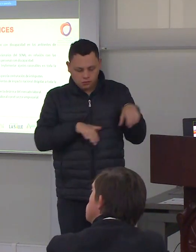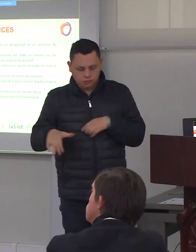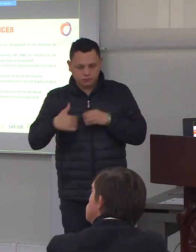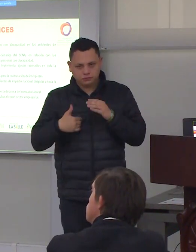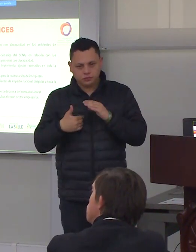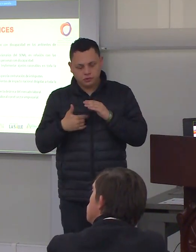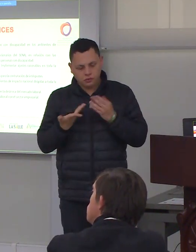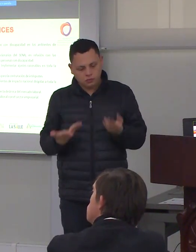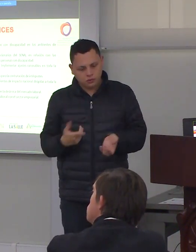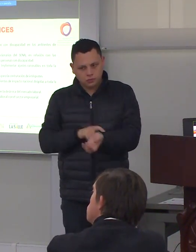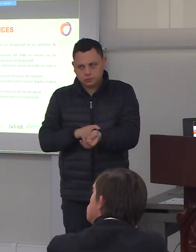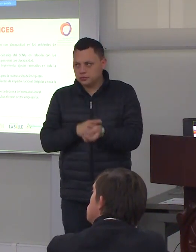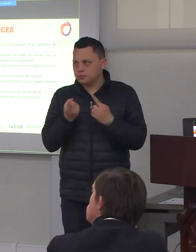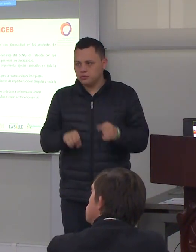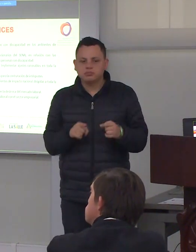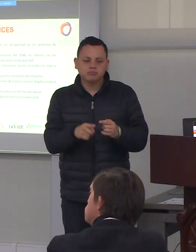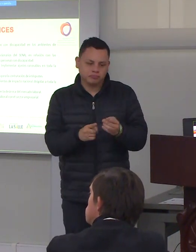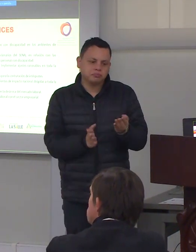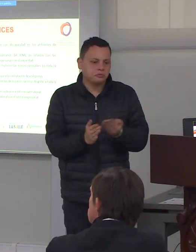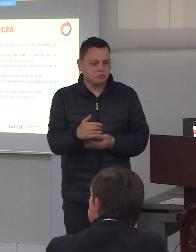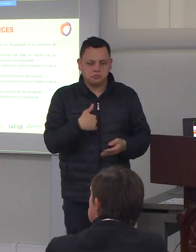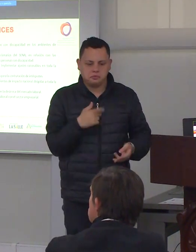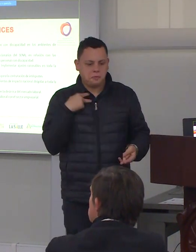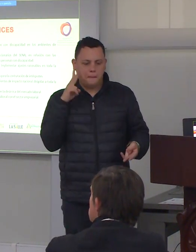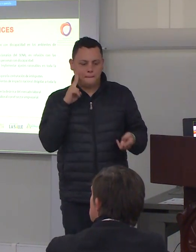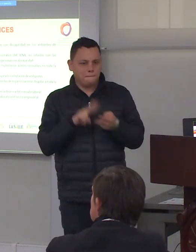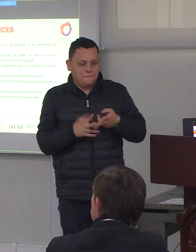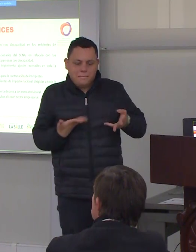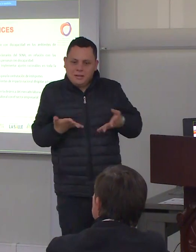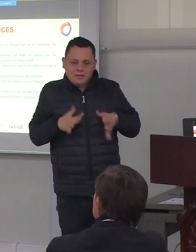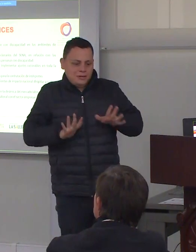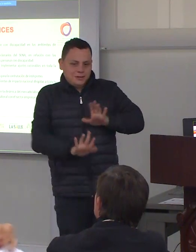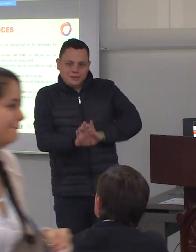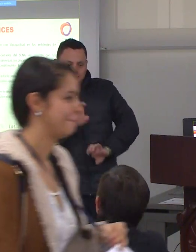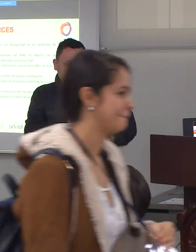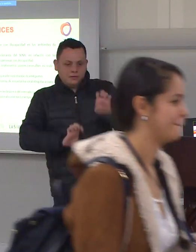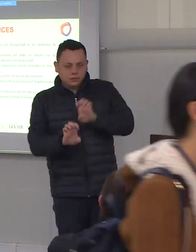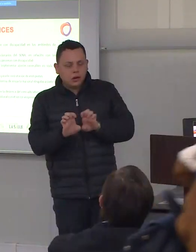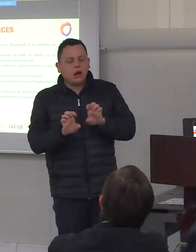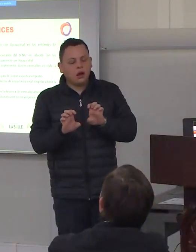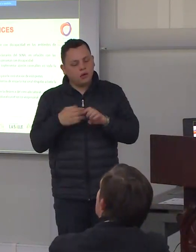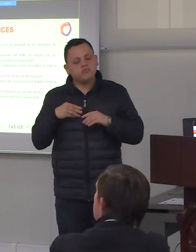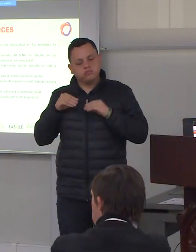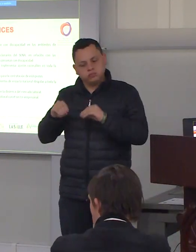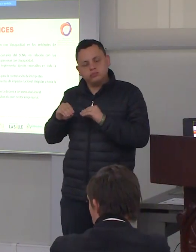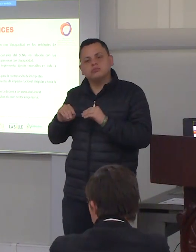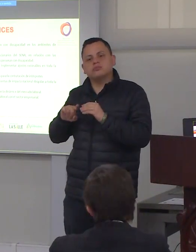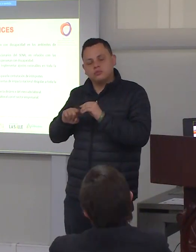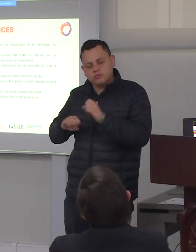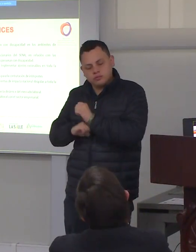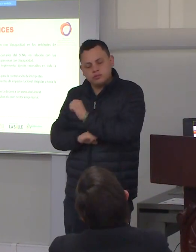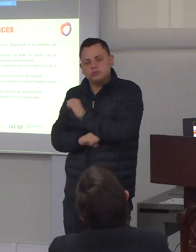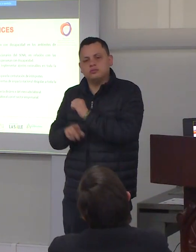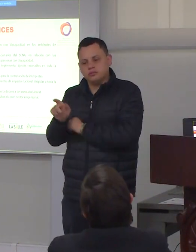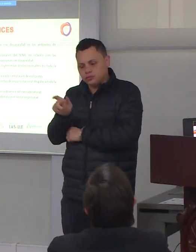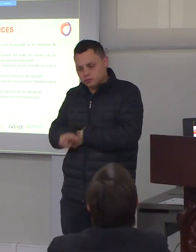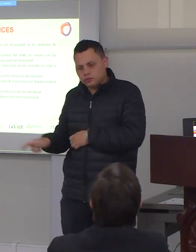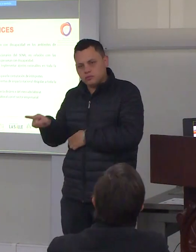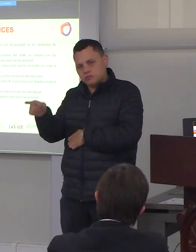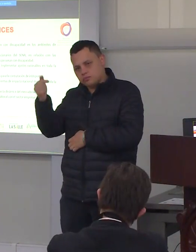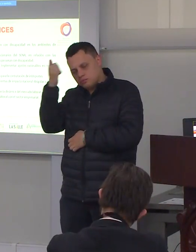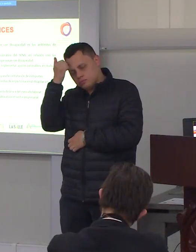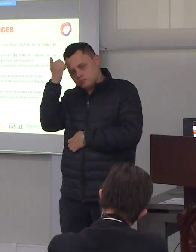también que estaba muy mediada por el desconocimiento. Entonces, hemos fortalecido mucho los procesos de capacitación y